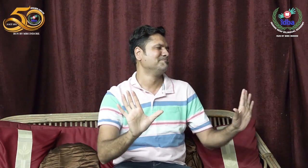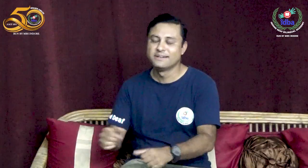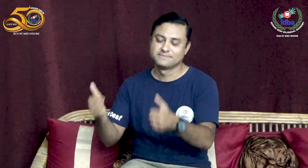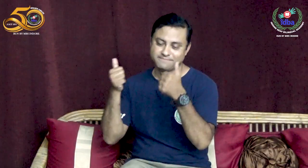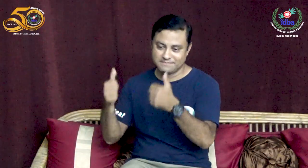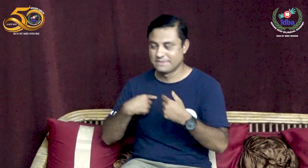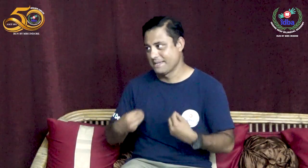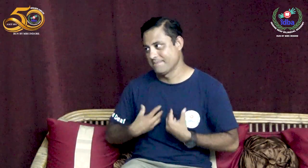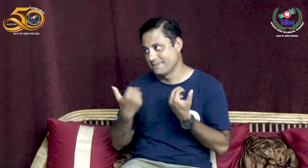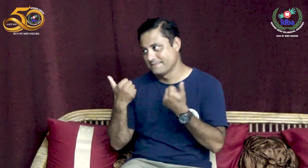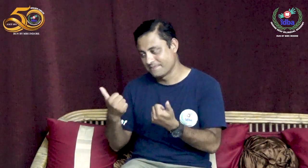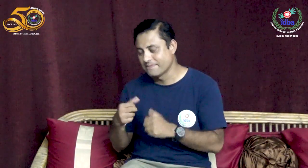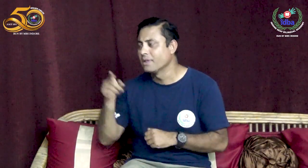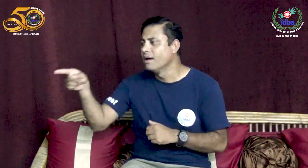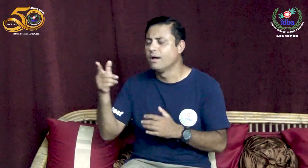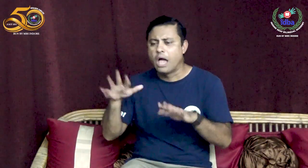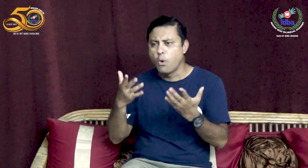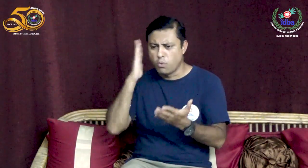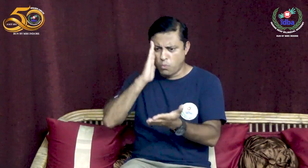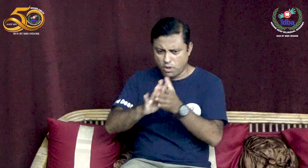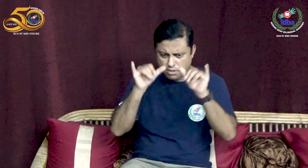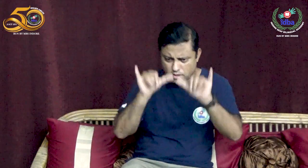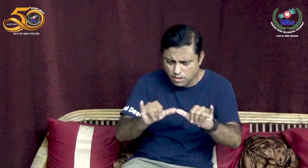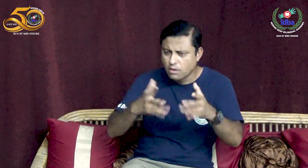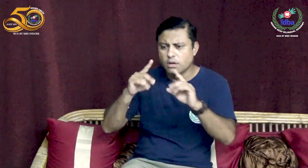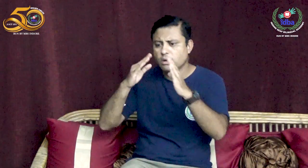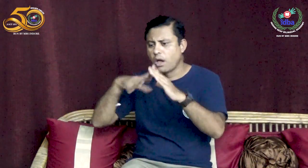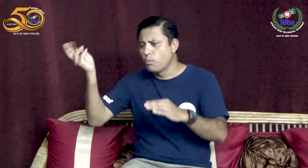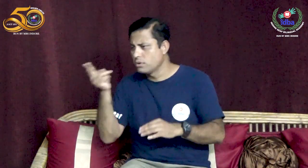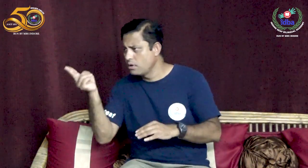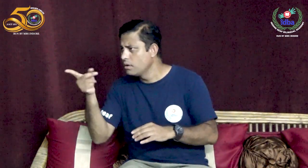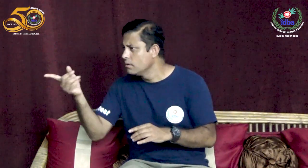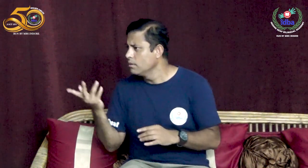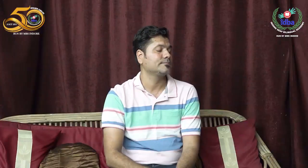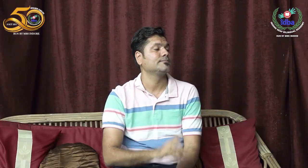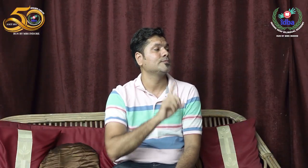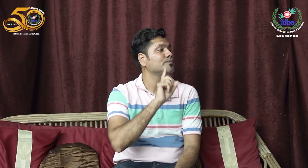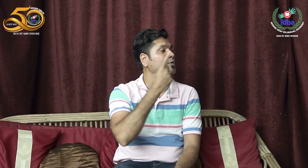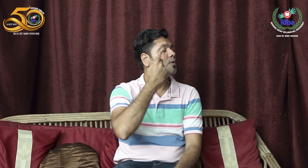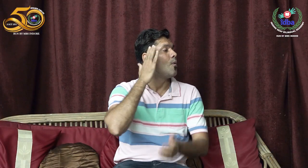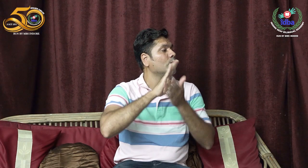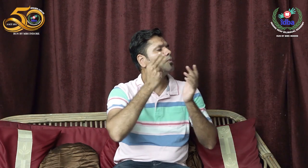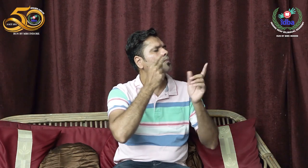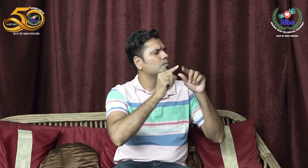दोनों सेम रहती थी बट दोनों डिफरेंट टीचर्स ने पढ़ाई है। तो आप हॉस्टल में रहते थे या डे स्कॉलर थे?